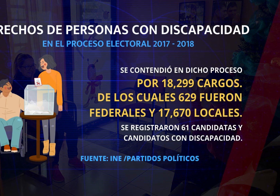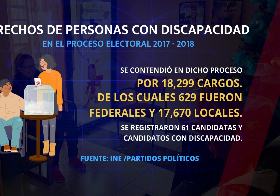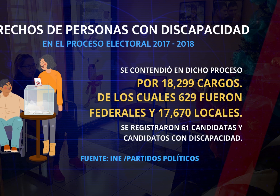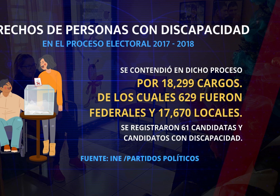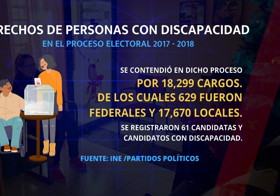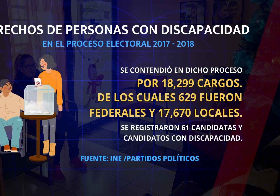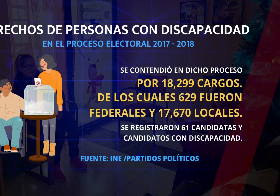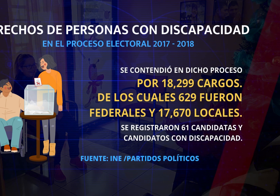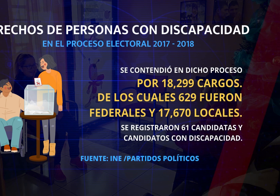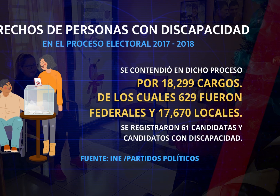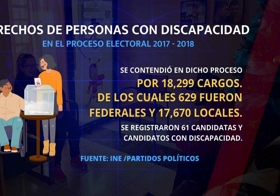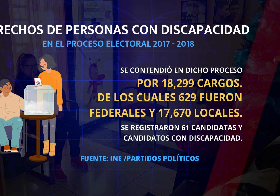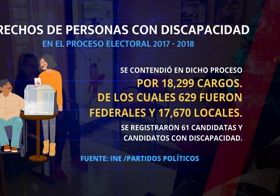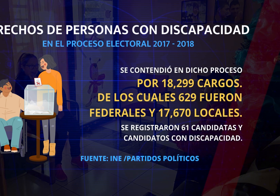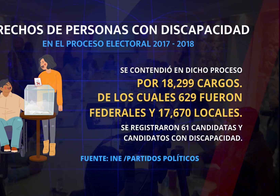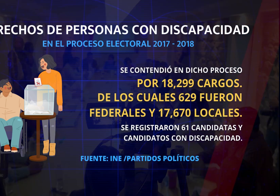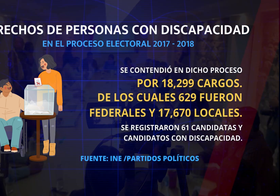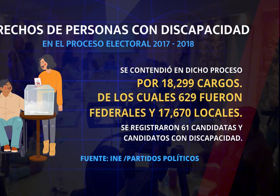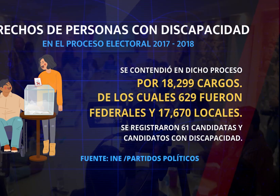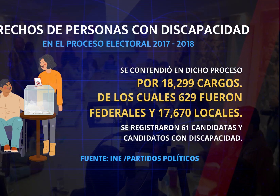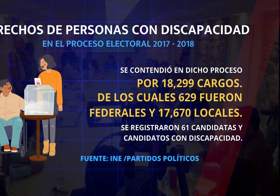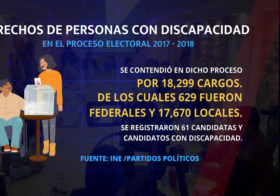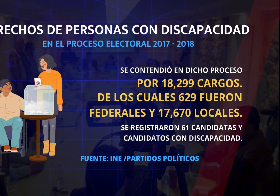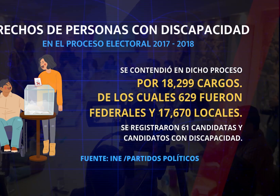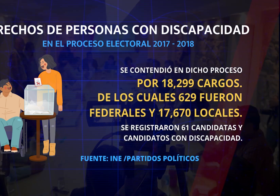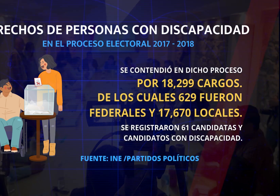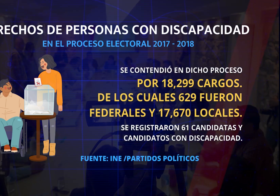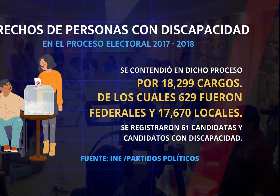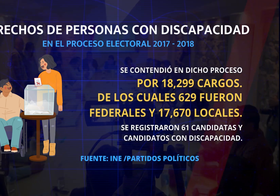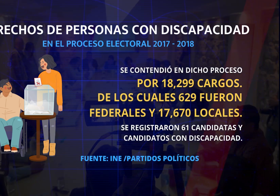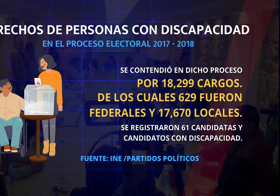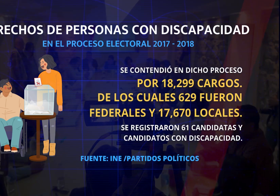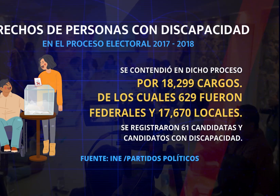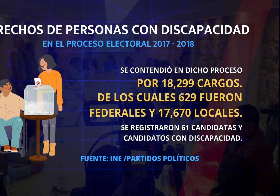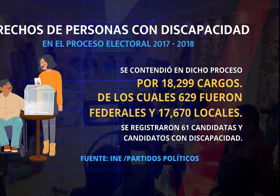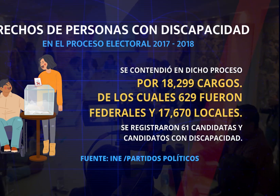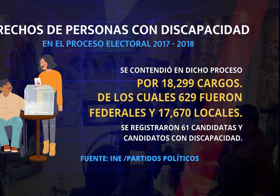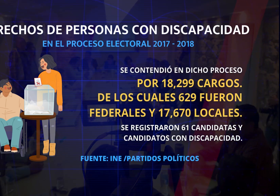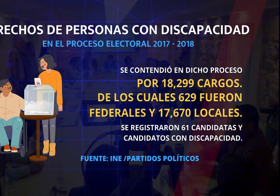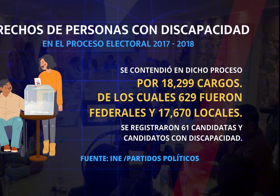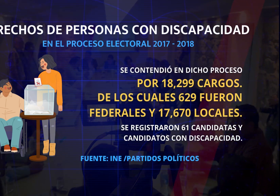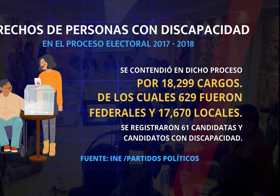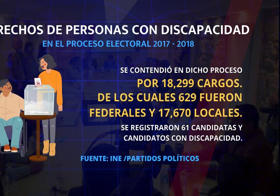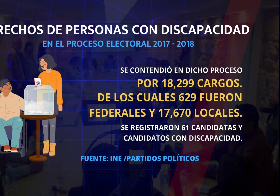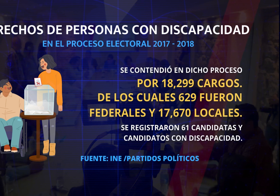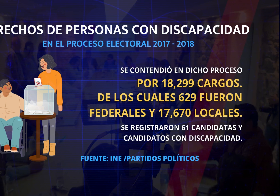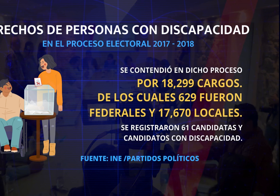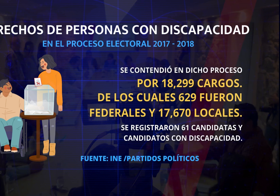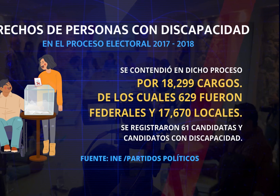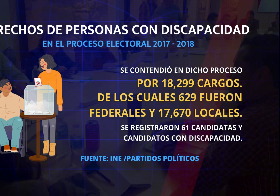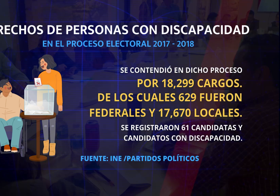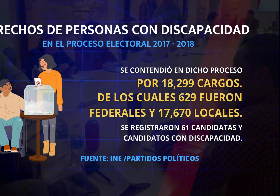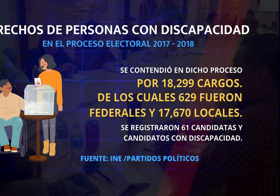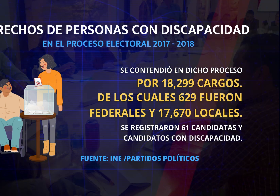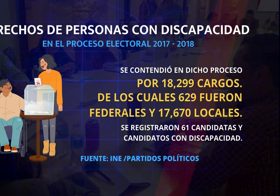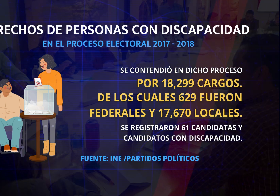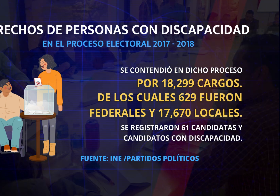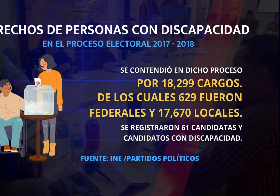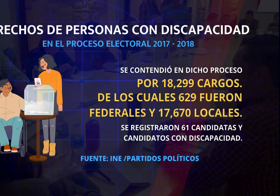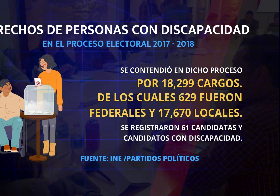proceso 2017-2018 se contendió por 18.299 cargos, de los cuales 629